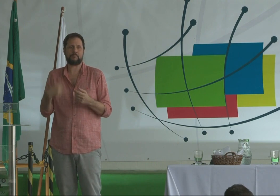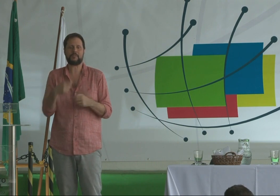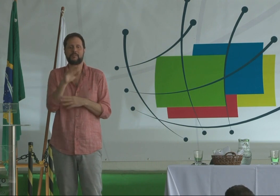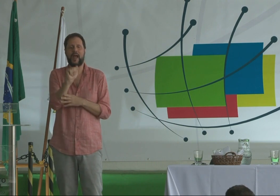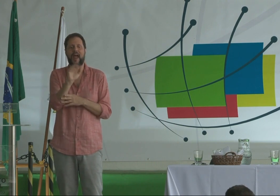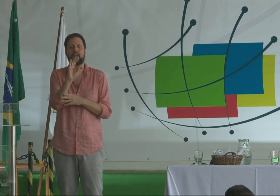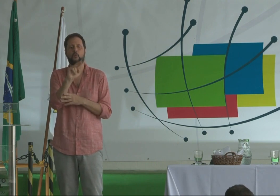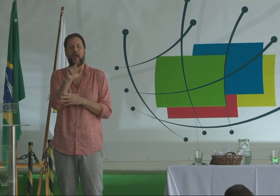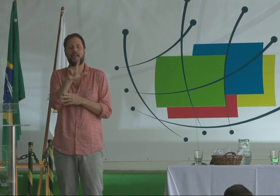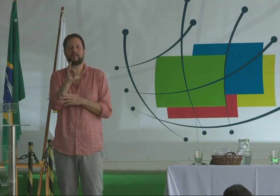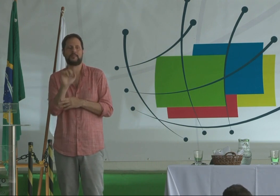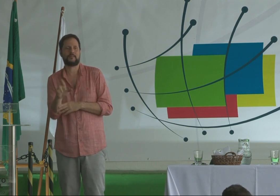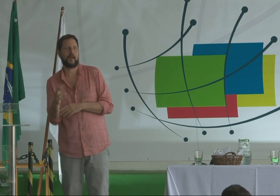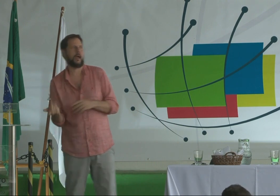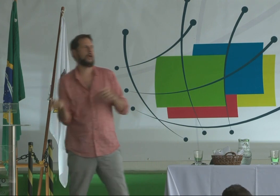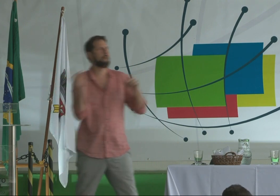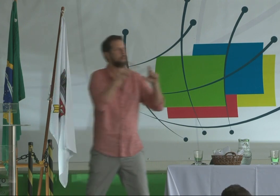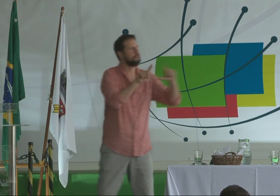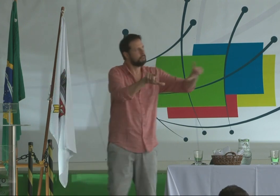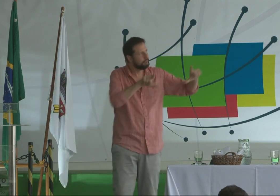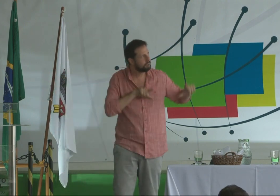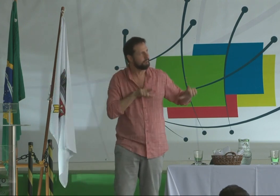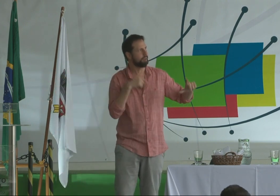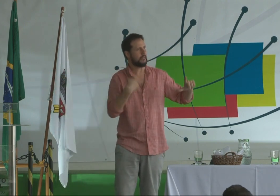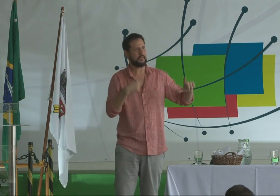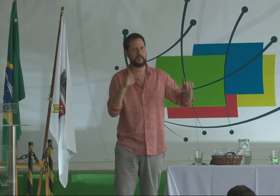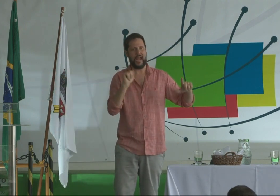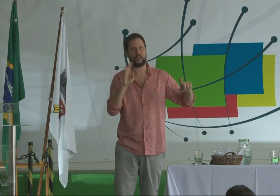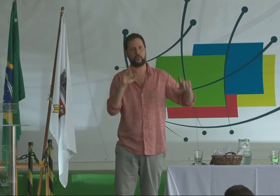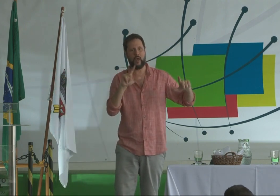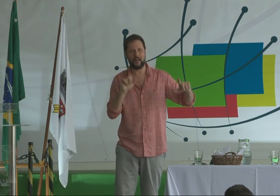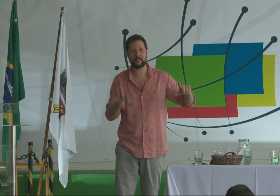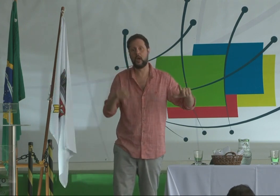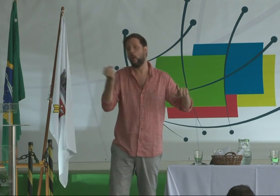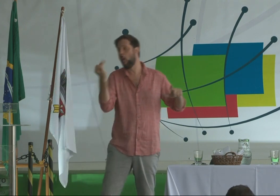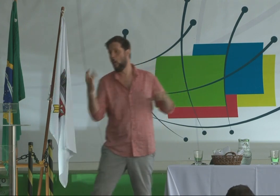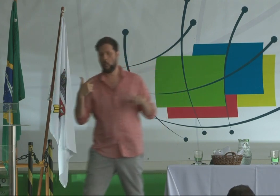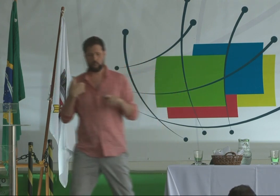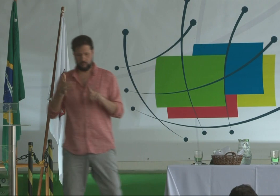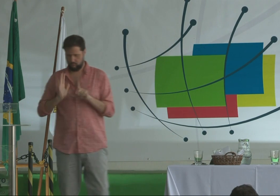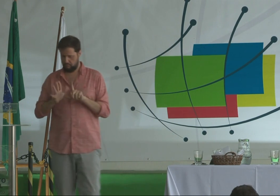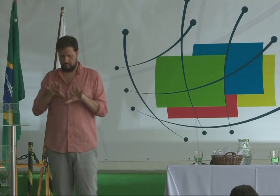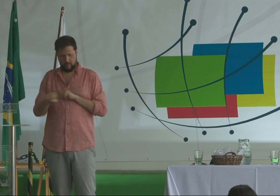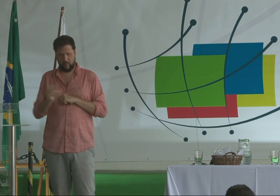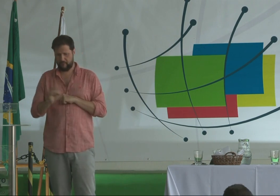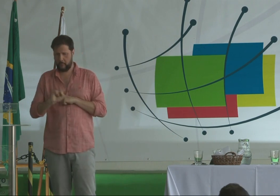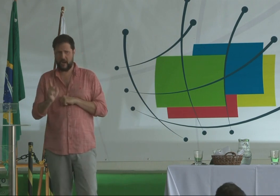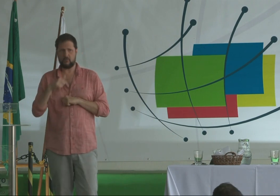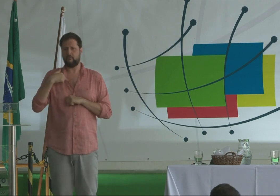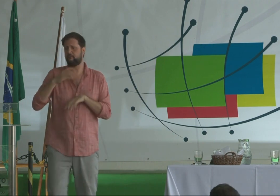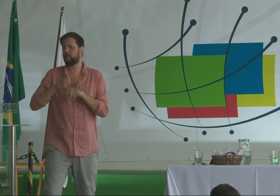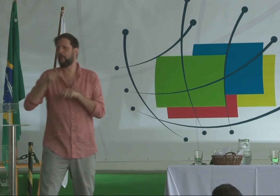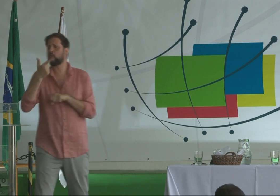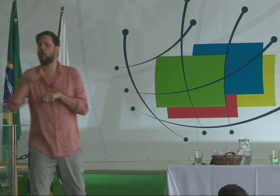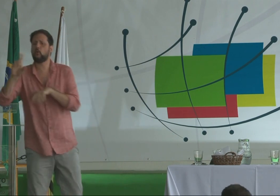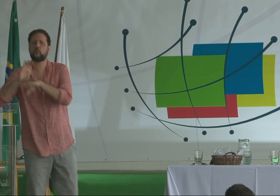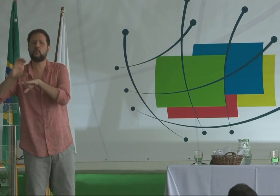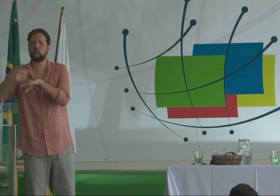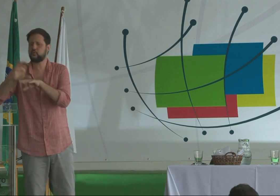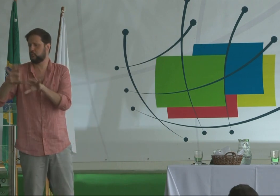ProLibras. Por exemplo, que o Letras Livras não está entendendo uma questão mais atual. Eu sou formado e eu preciso me atualizar. Então,